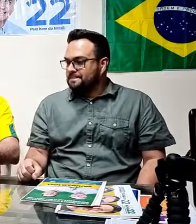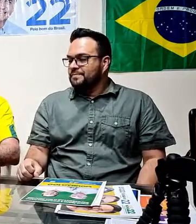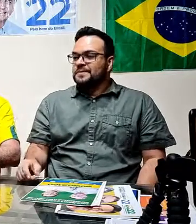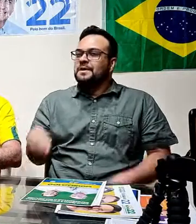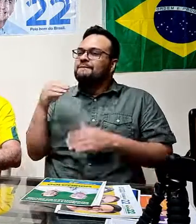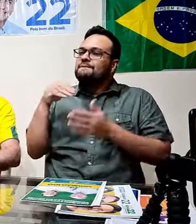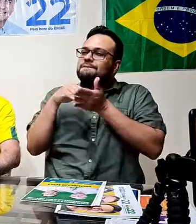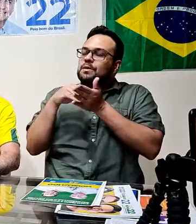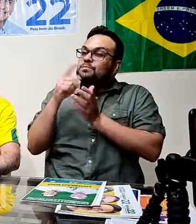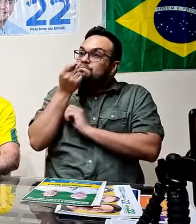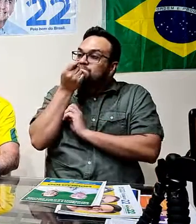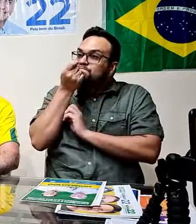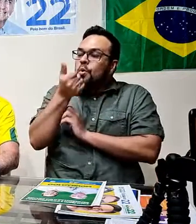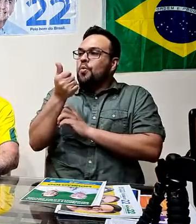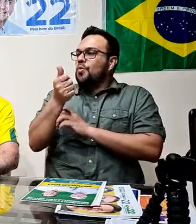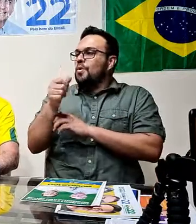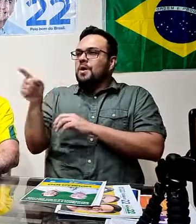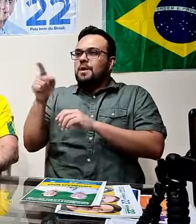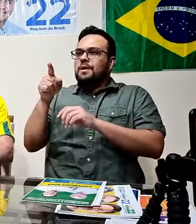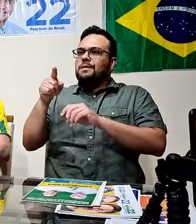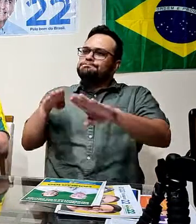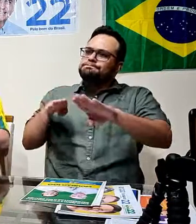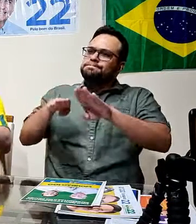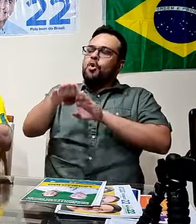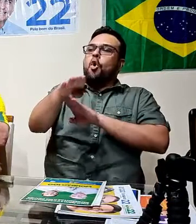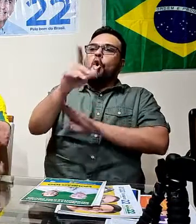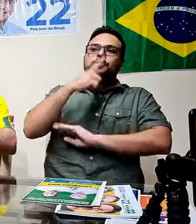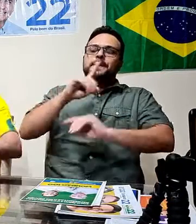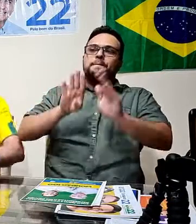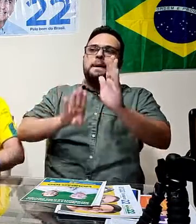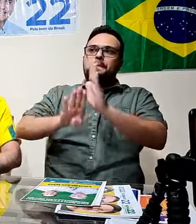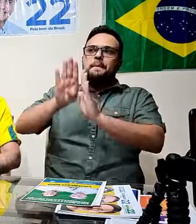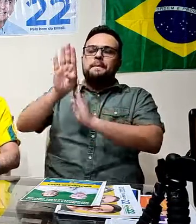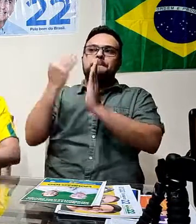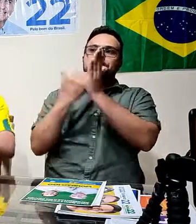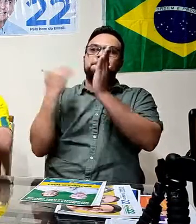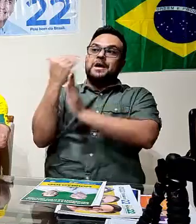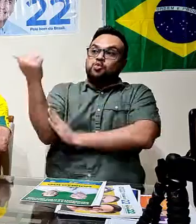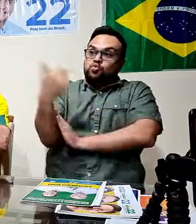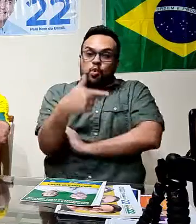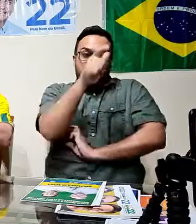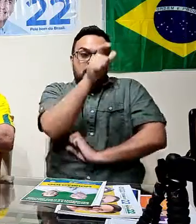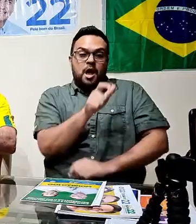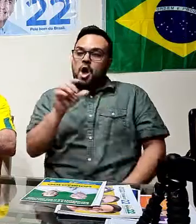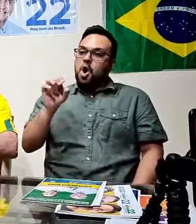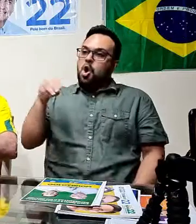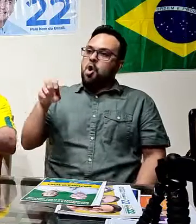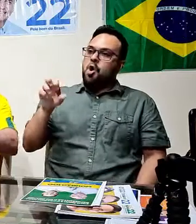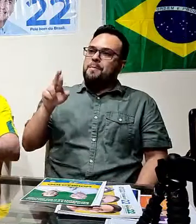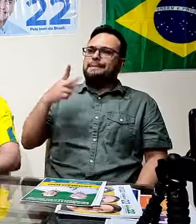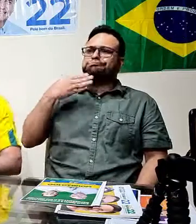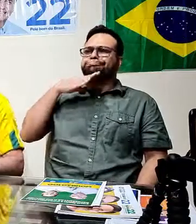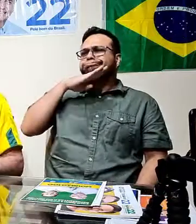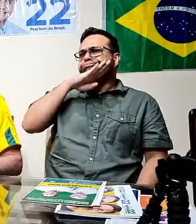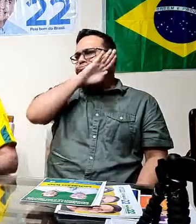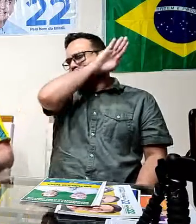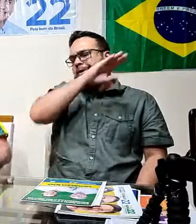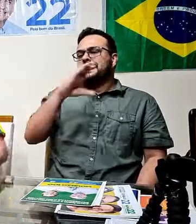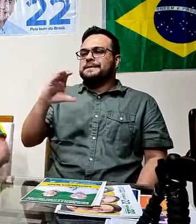aí passar o Omar Aziz. Vem a reeleição Omar Aziz, fez um trabalho porco na CPI da